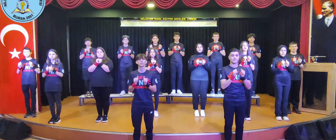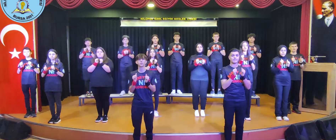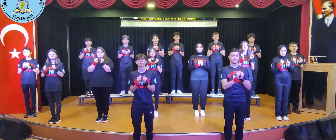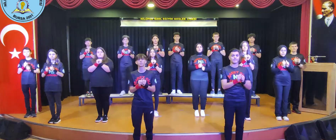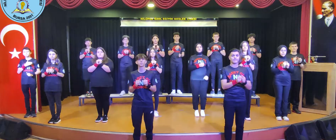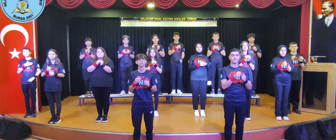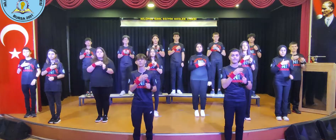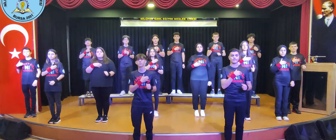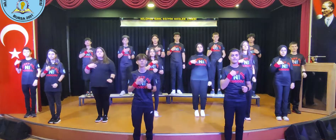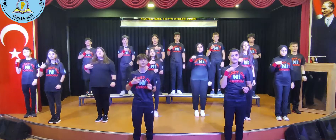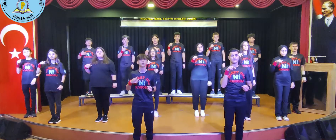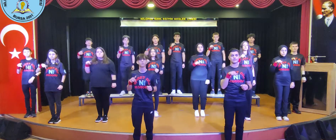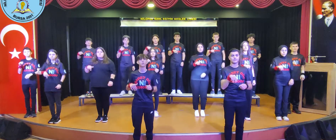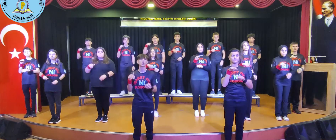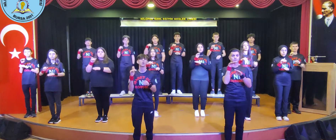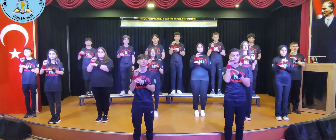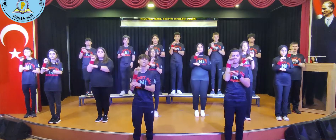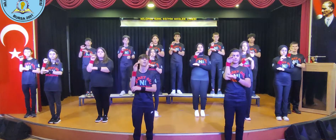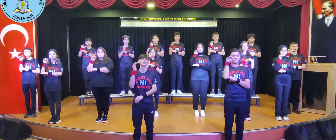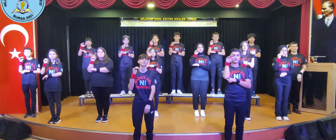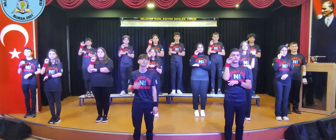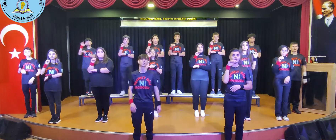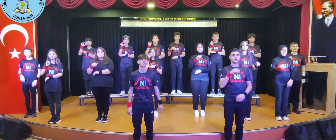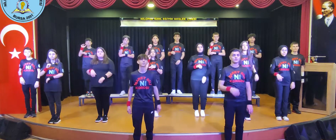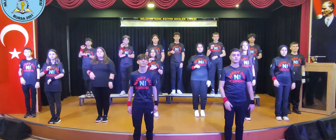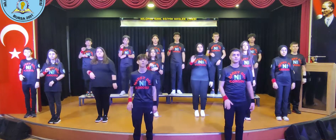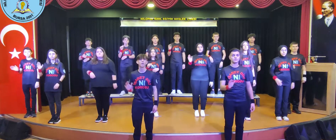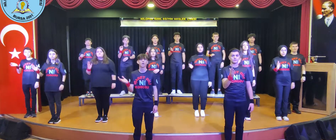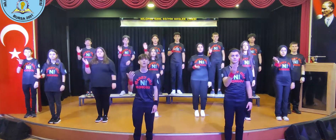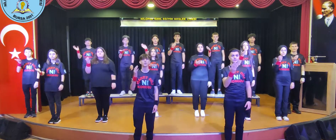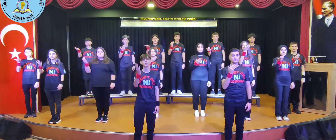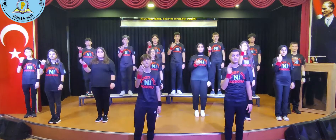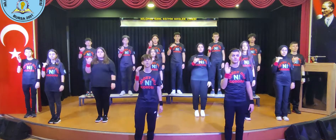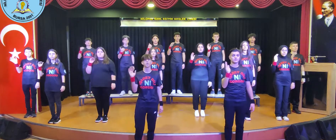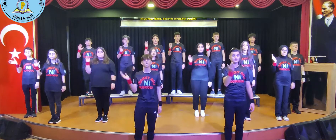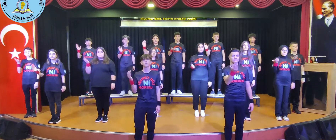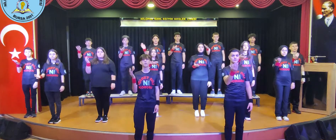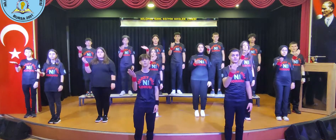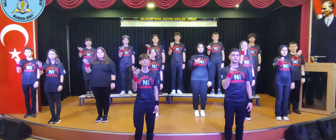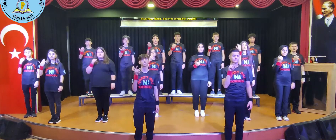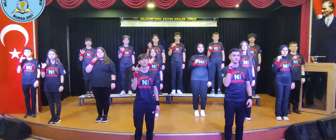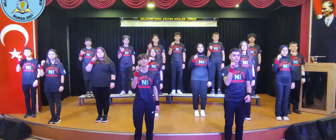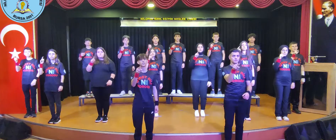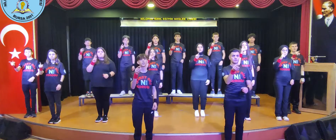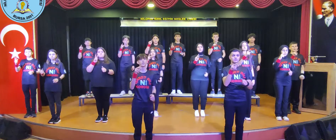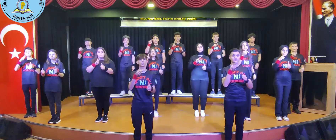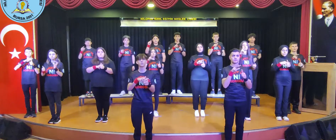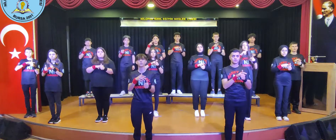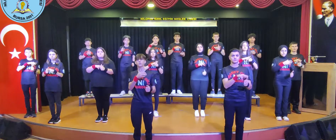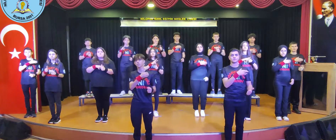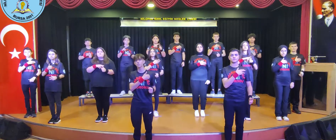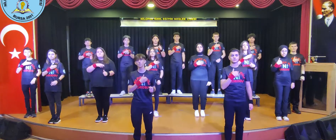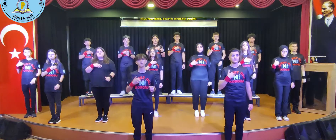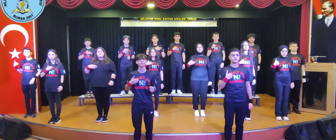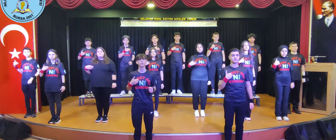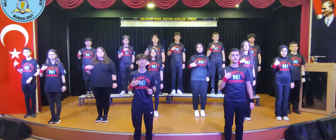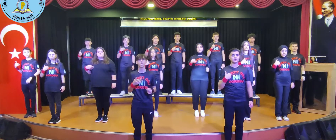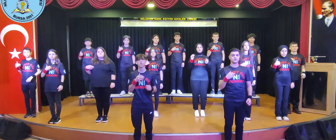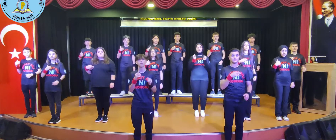beraberiz biz bu hayatta Haydi gel haydi gel sen de kaçın bizlere